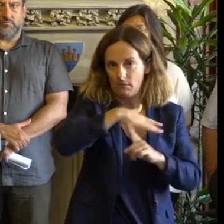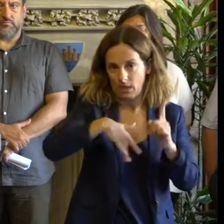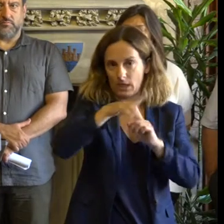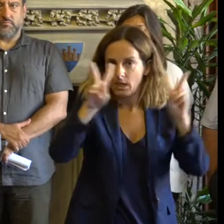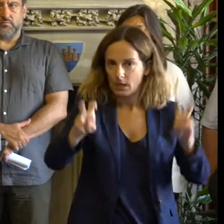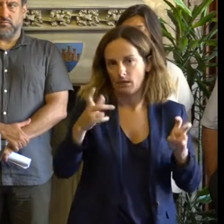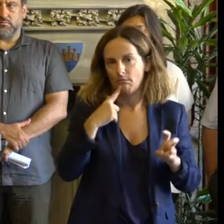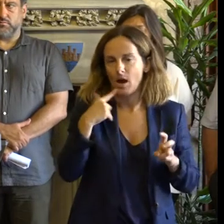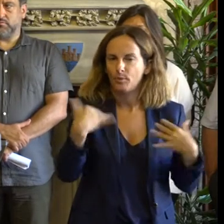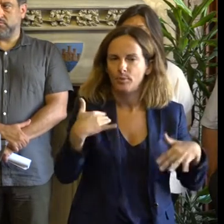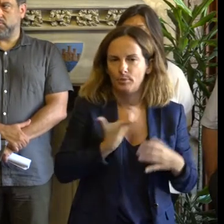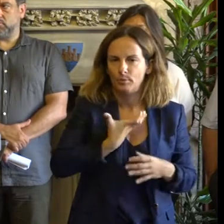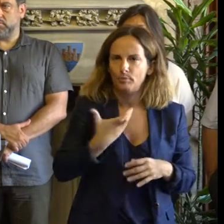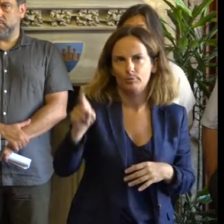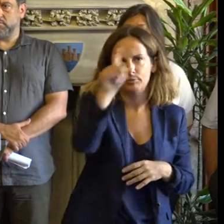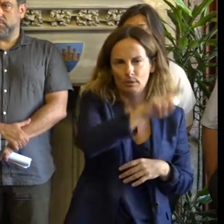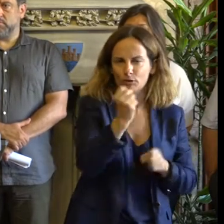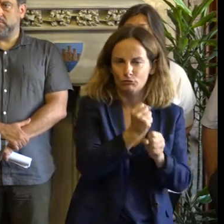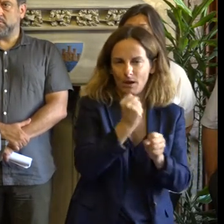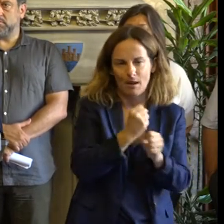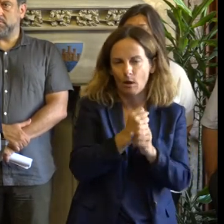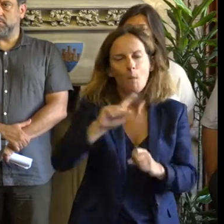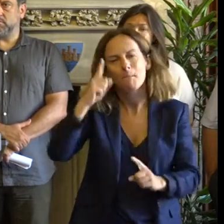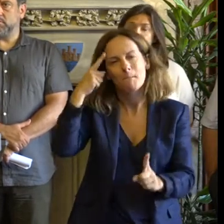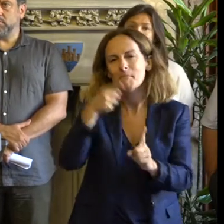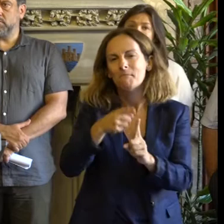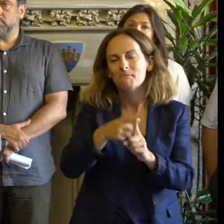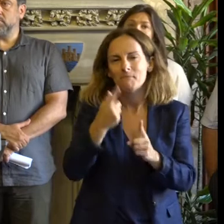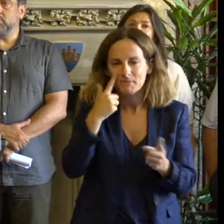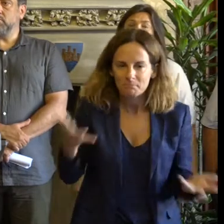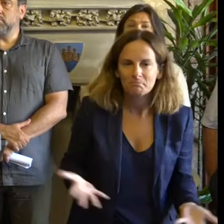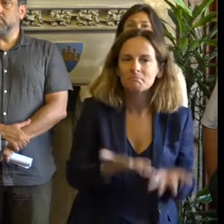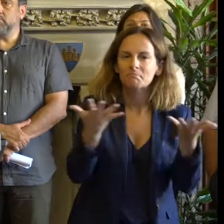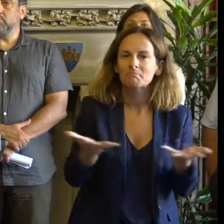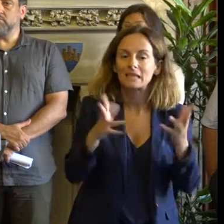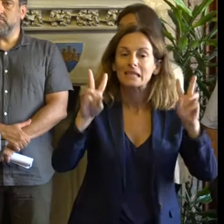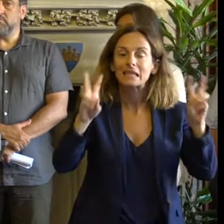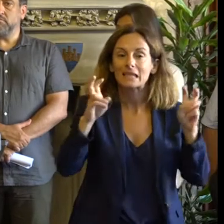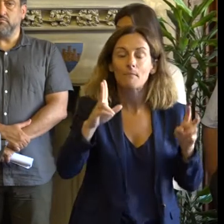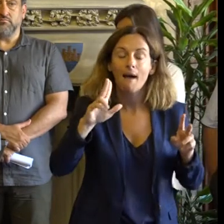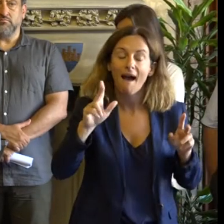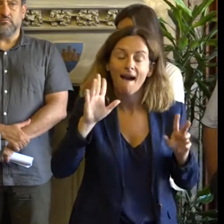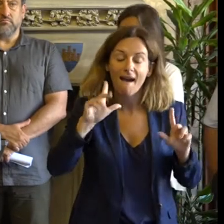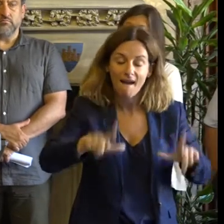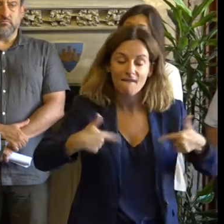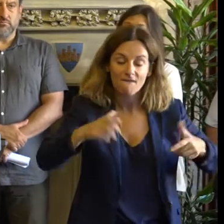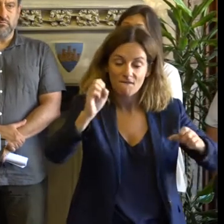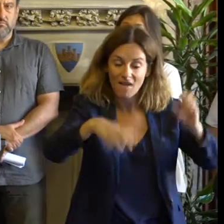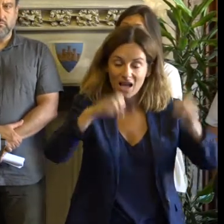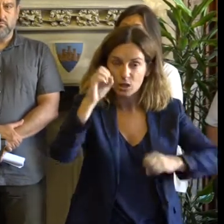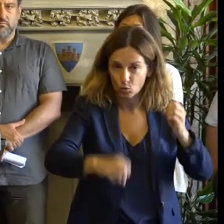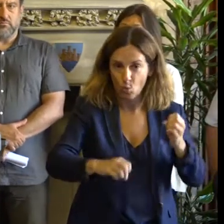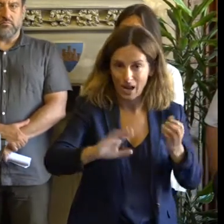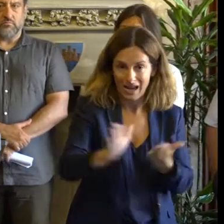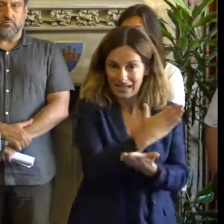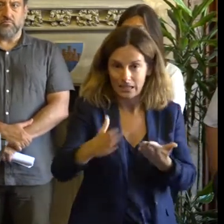no? Especialment en quant a el que és incentivar el tema de la recollida selectiva. I poso un exemple, que és de